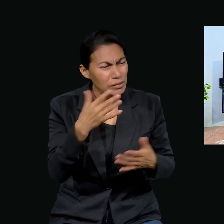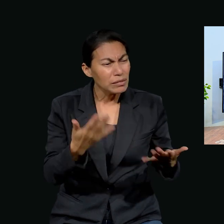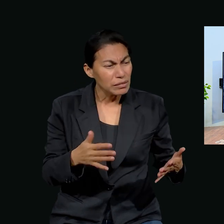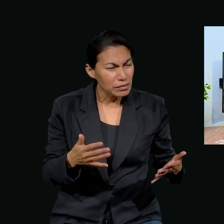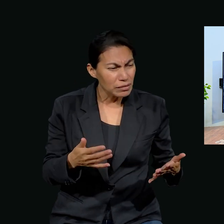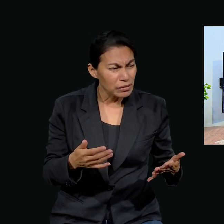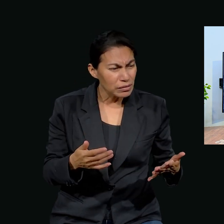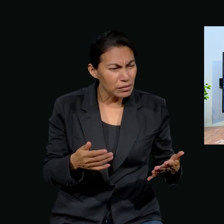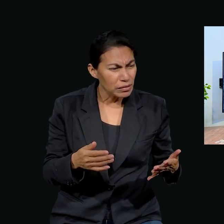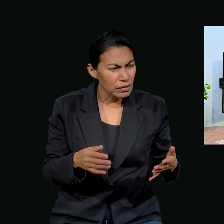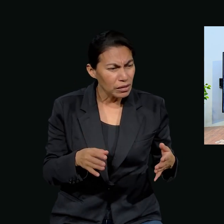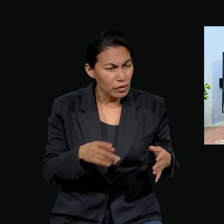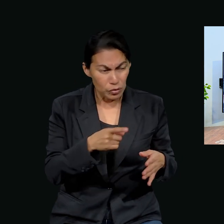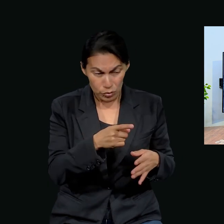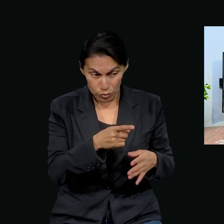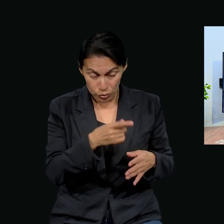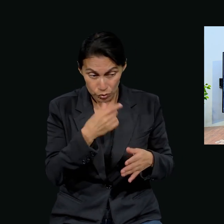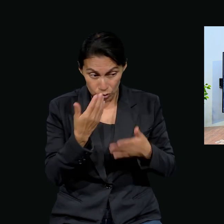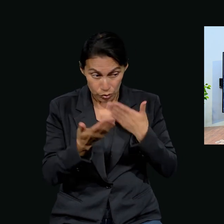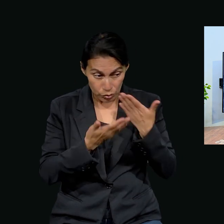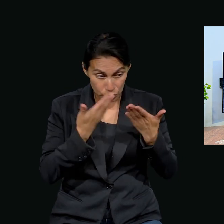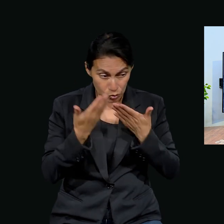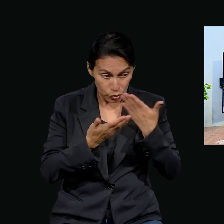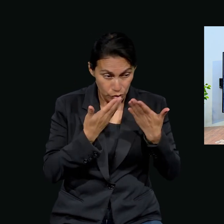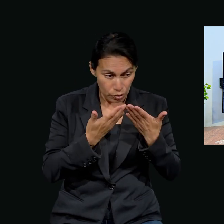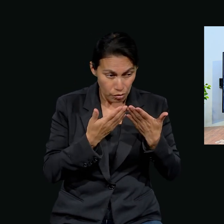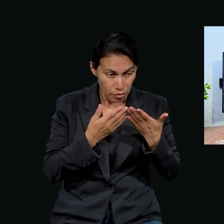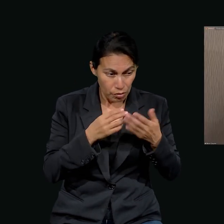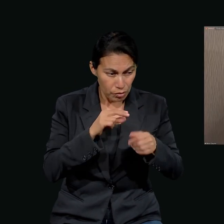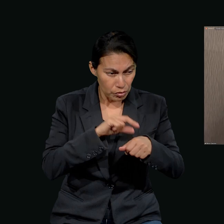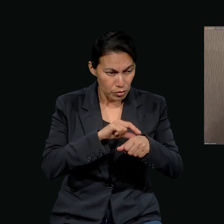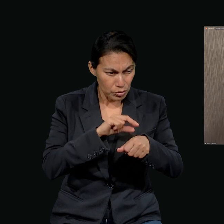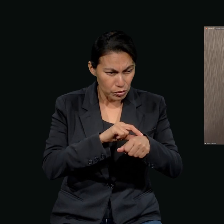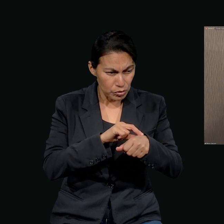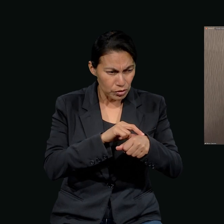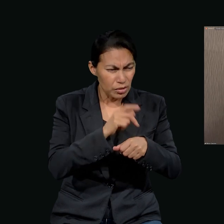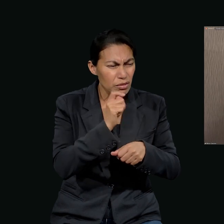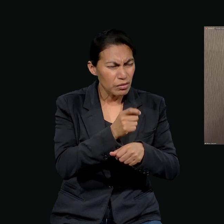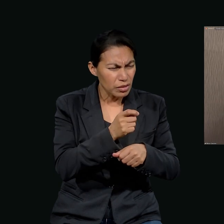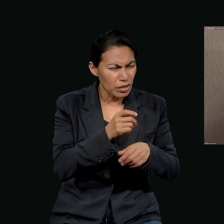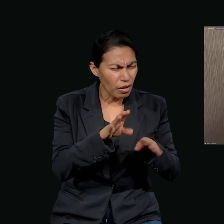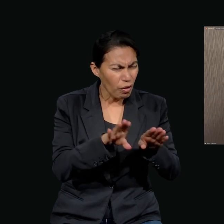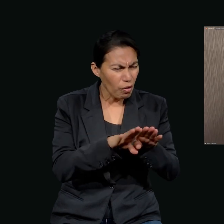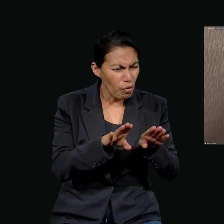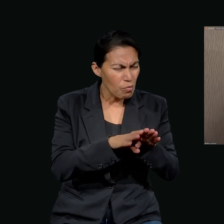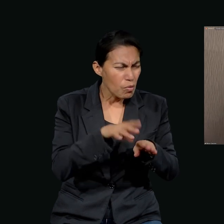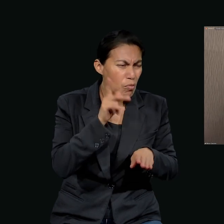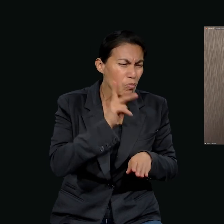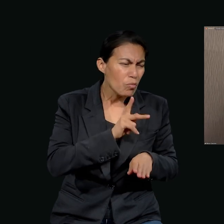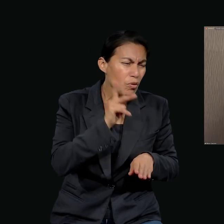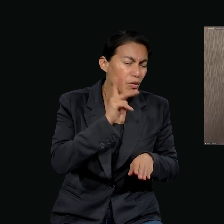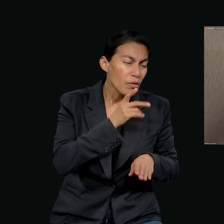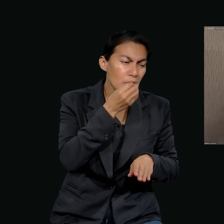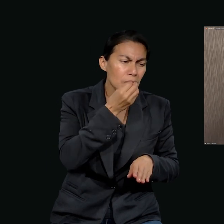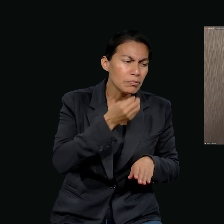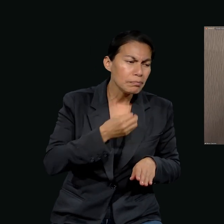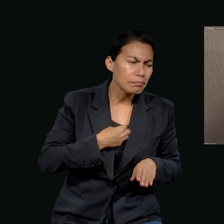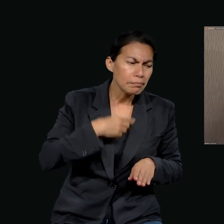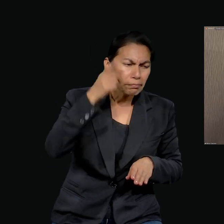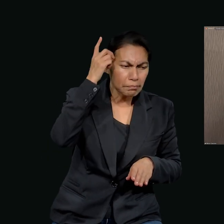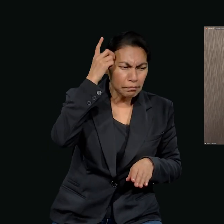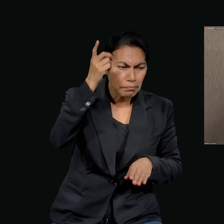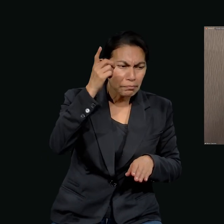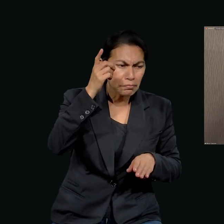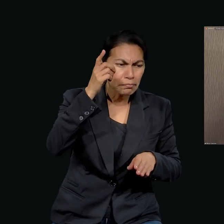en cuanto a su carrera de medicina. Cuéntenos cómo, a pesar de esa prueba, Dios